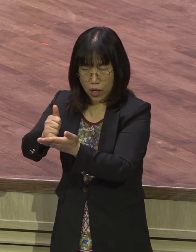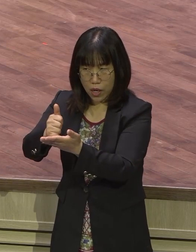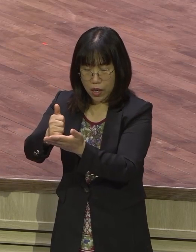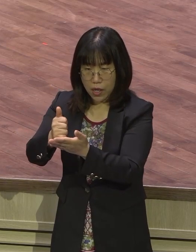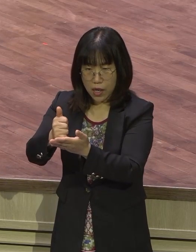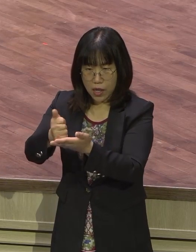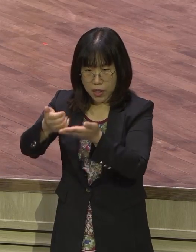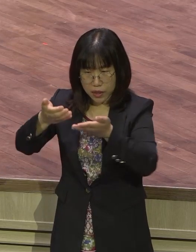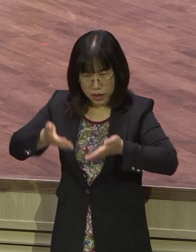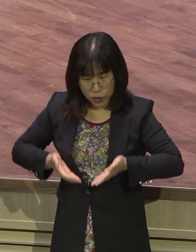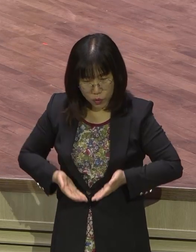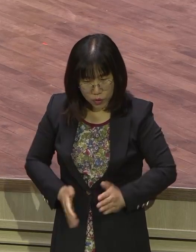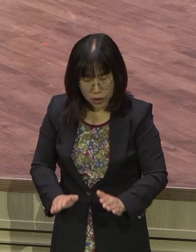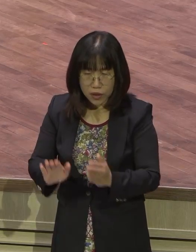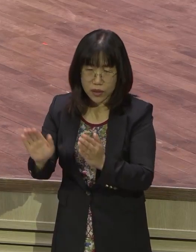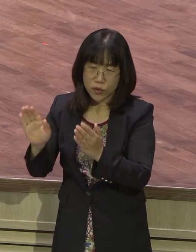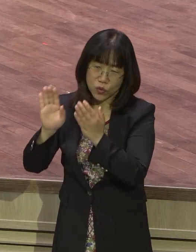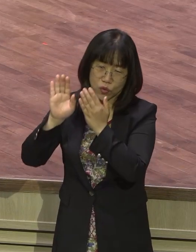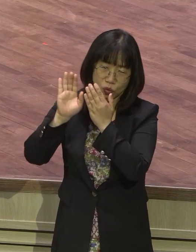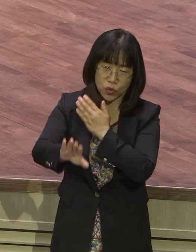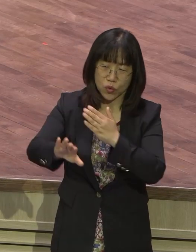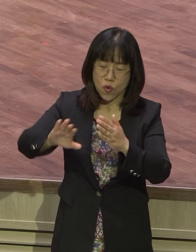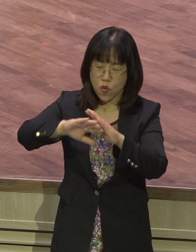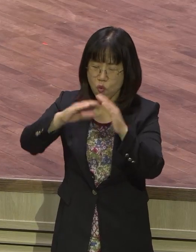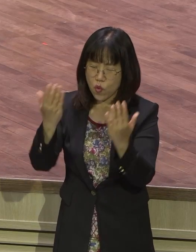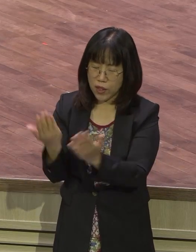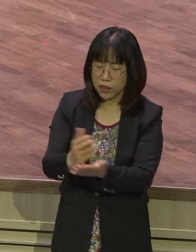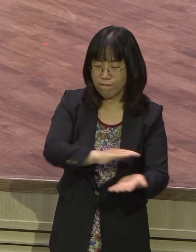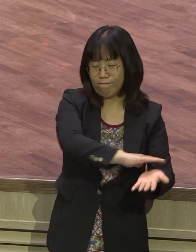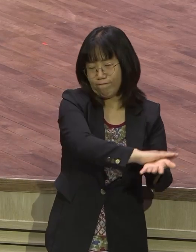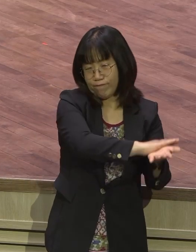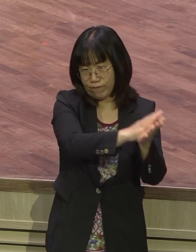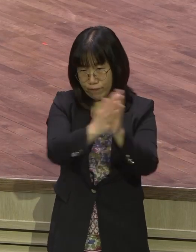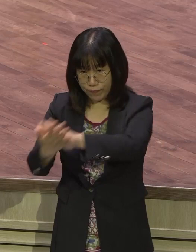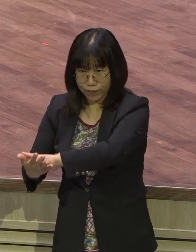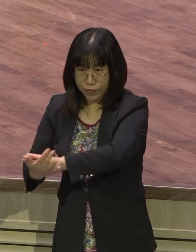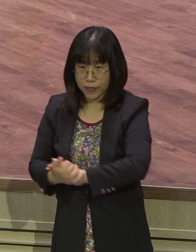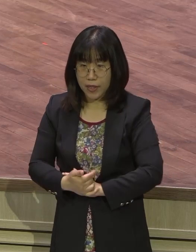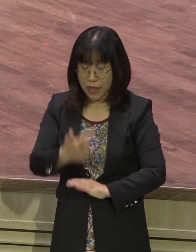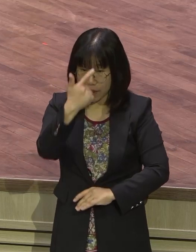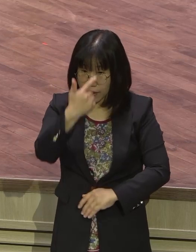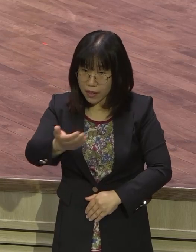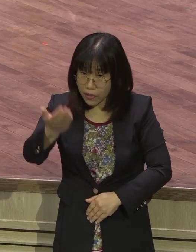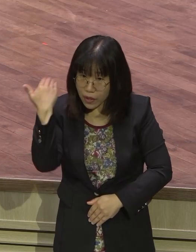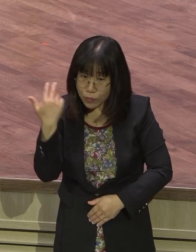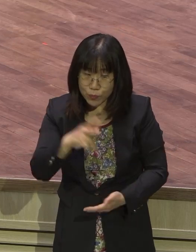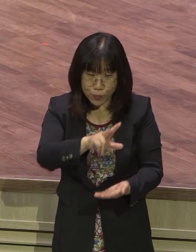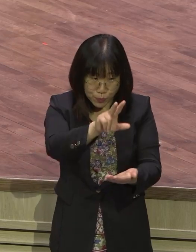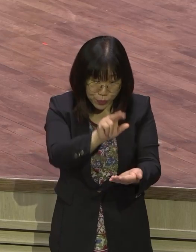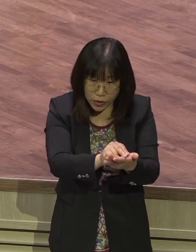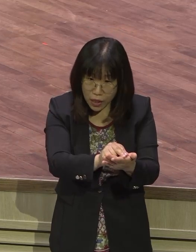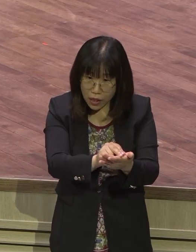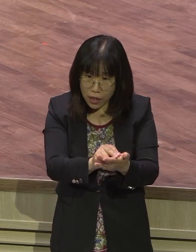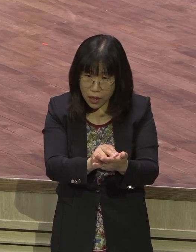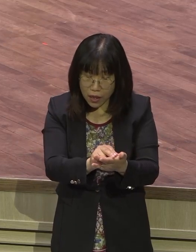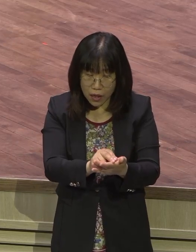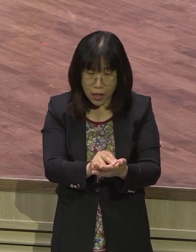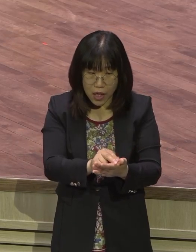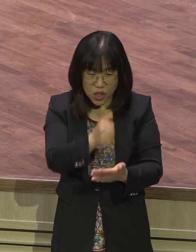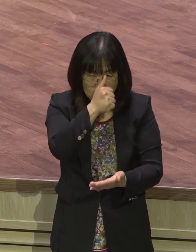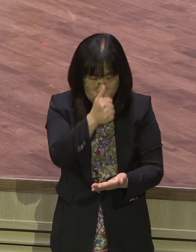인해서 새로운 완전 전환이 일어났어요. 이전에는 문제가 생길 때마다 제물